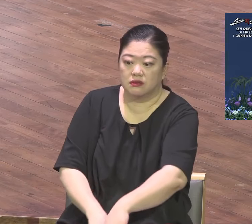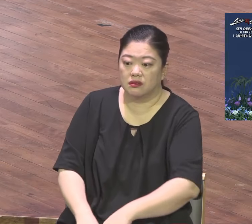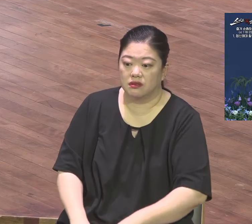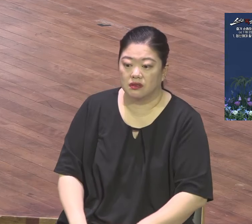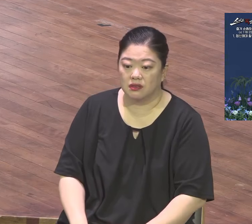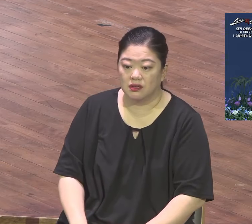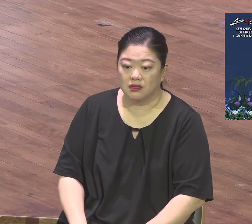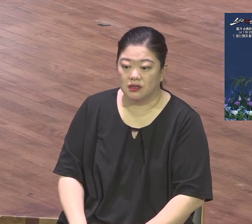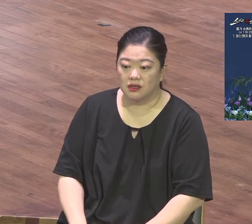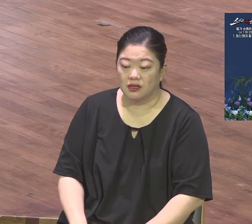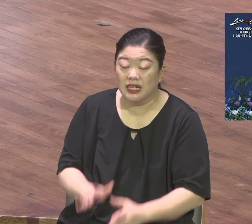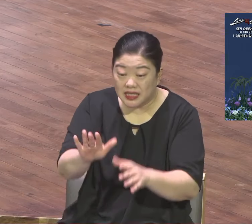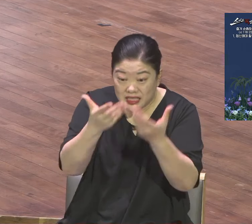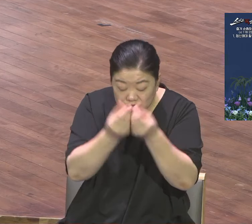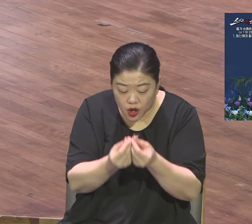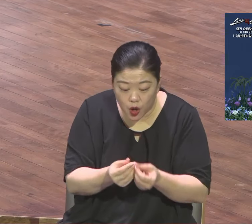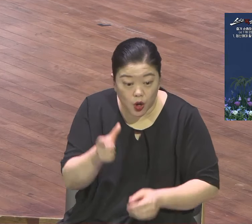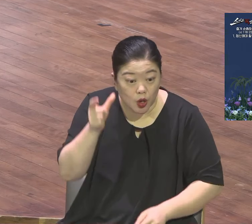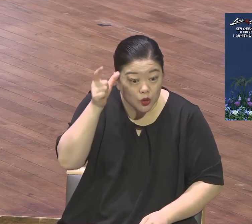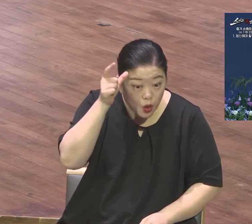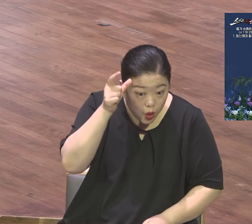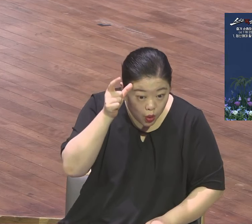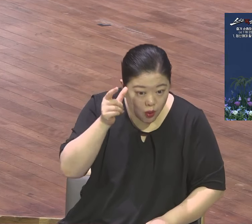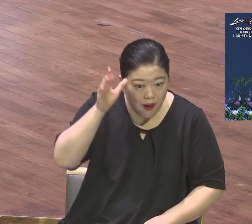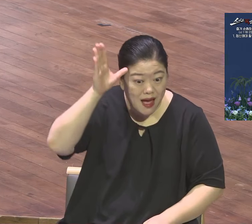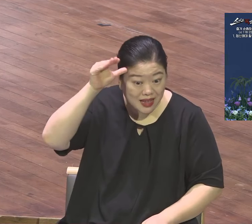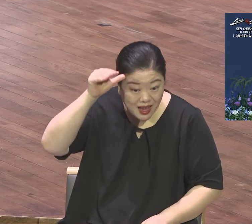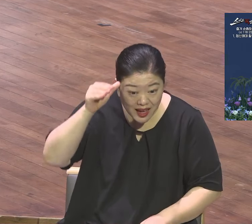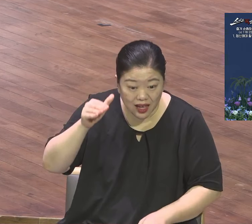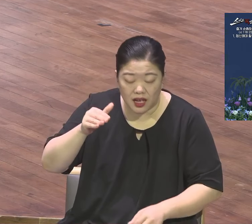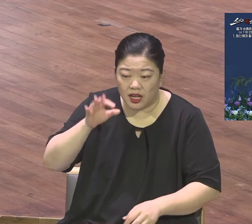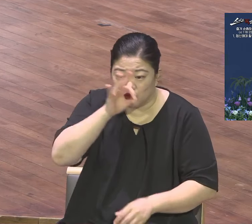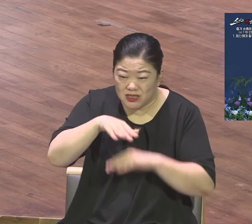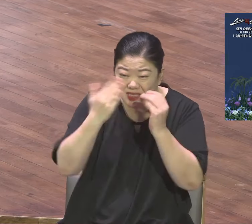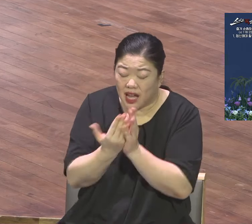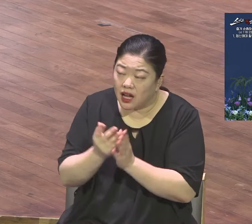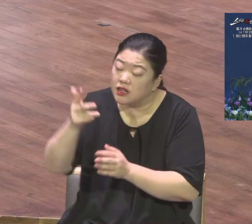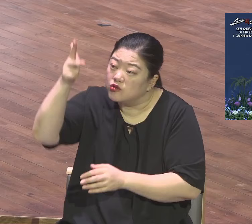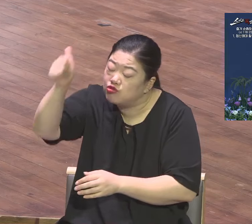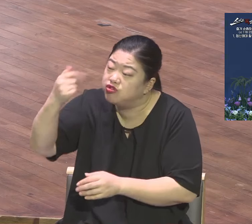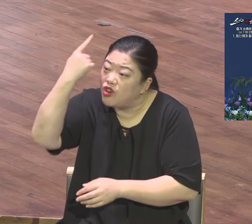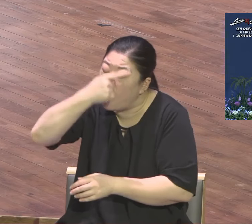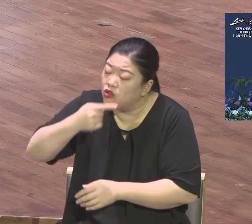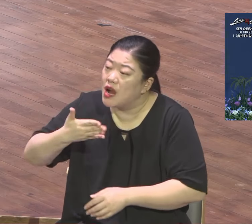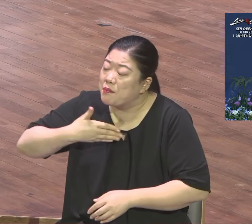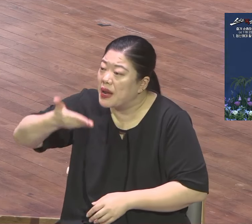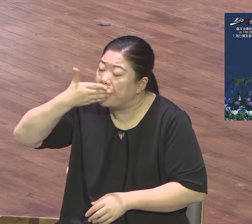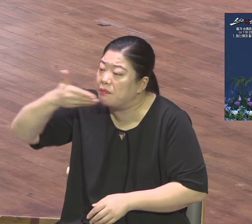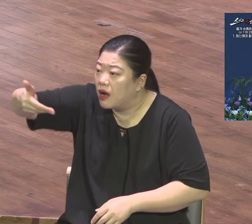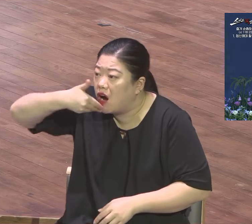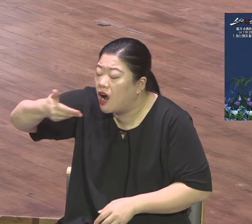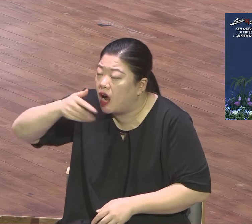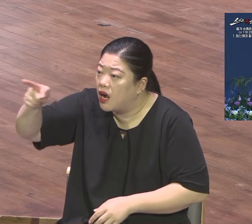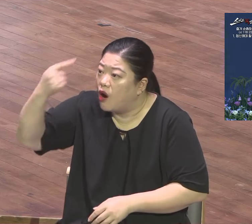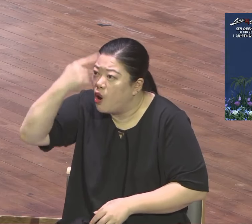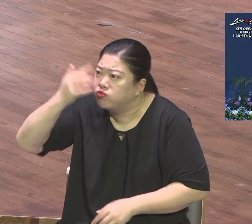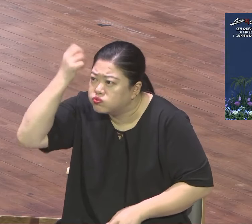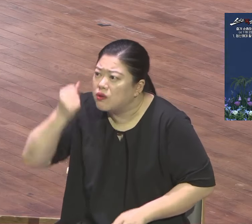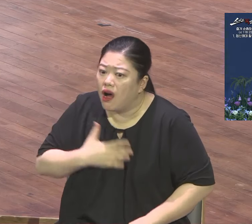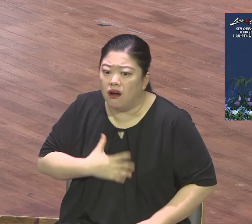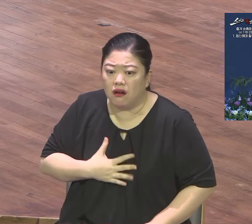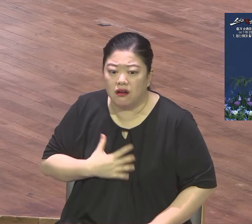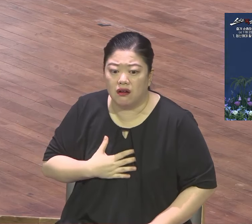하찮은 동물조차도 주인을 알고 주인의 말을 따르는데 하물며 하나님의 자녀라는 존귀한 신분을 소유한 이스라엘